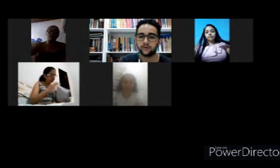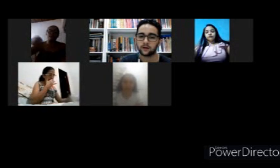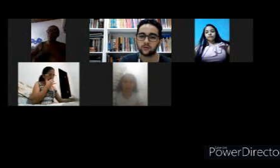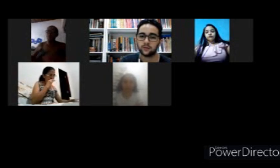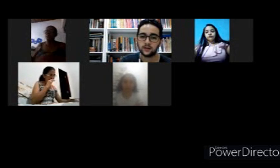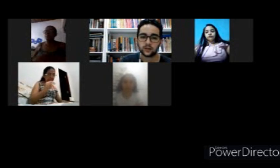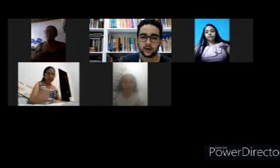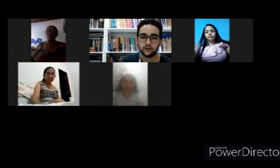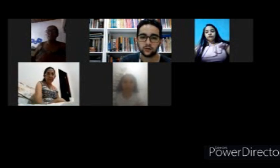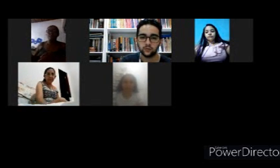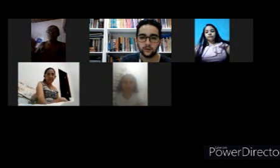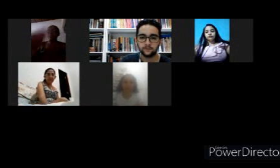fala sobre identidade surda.